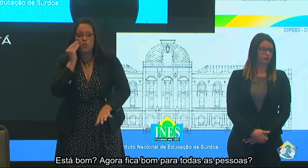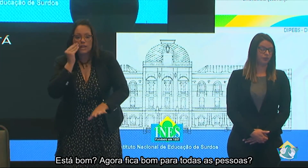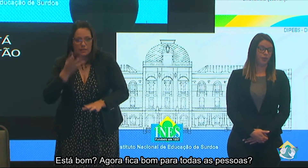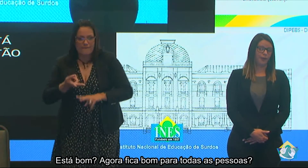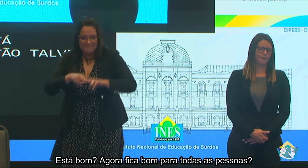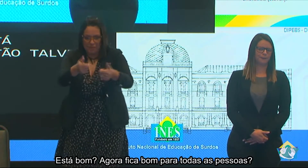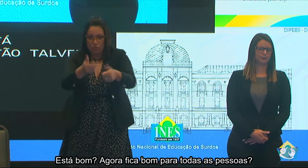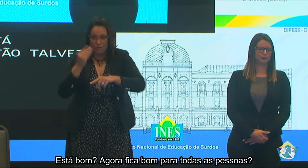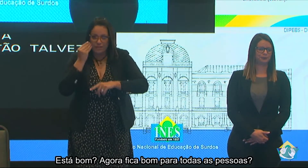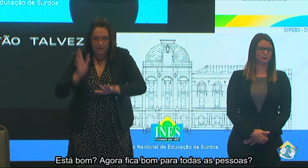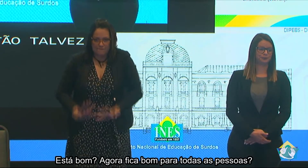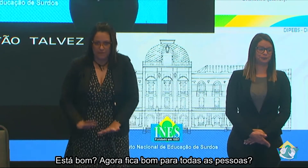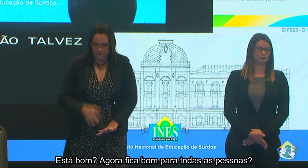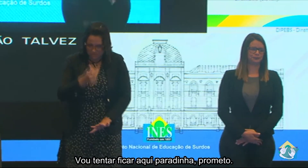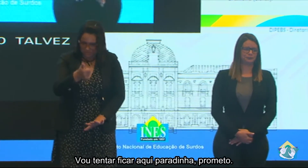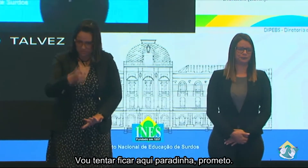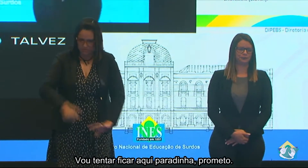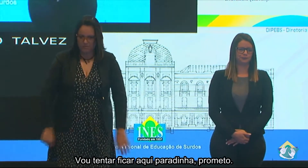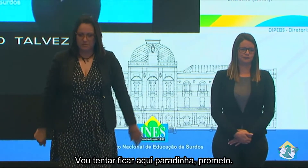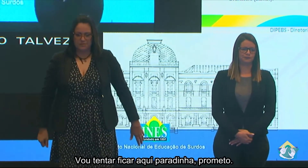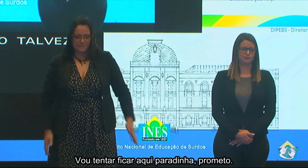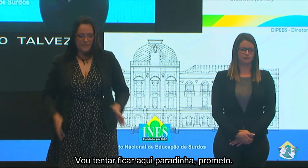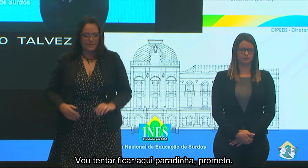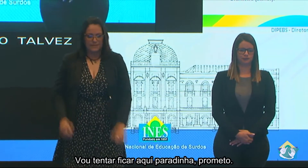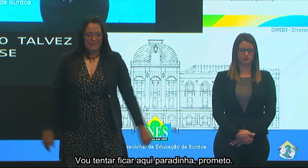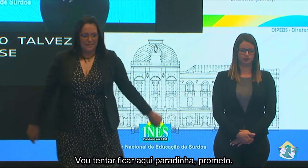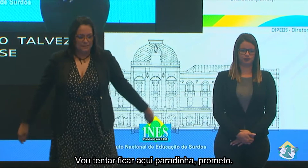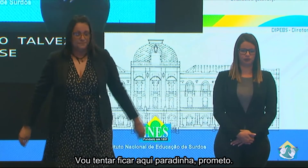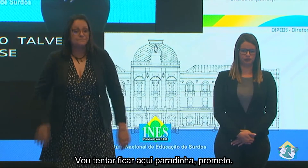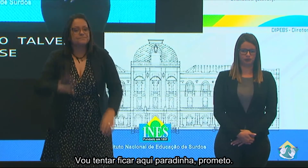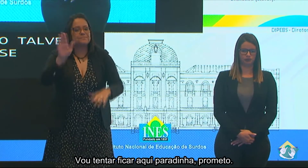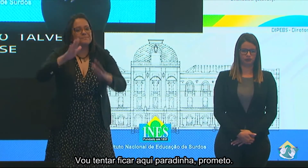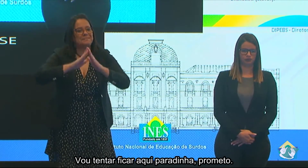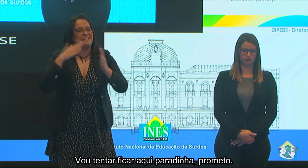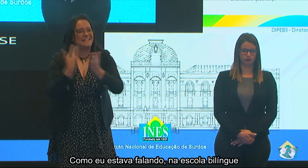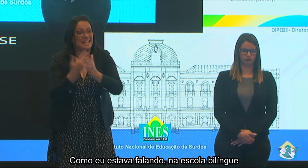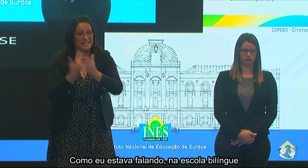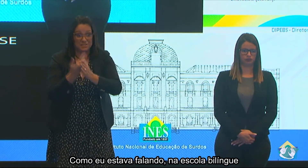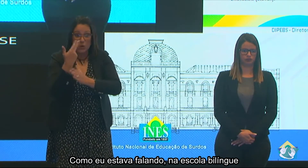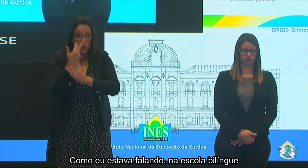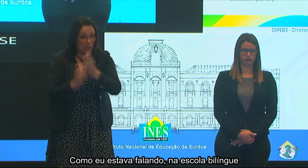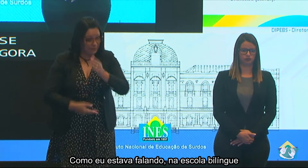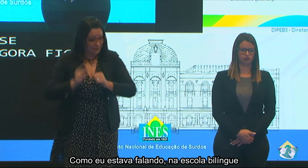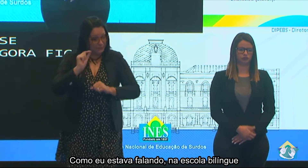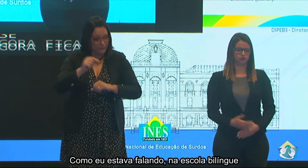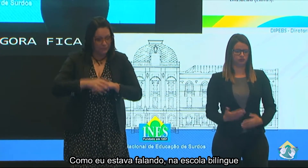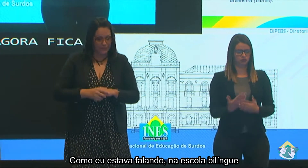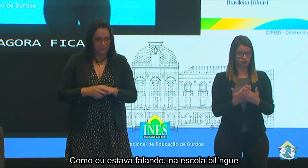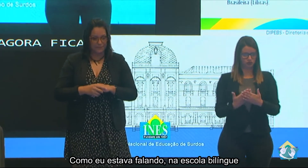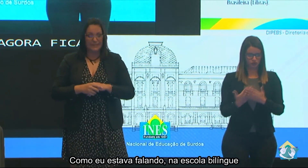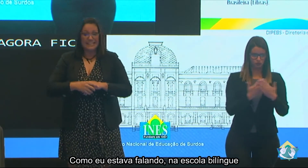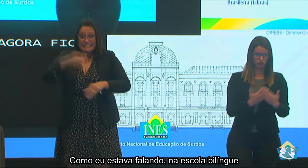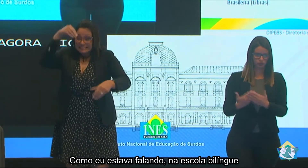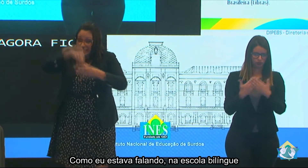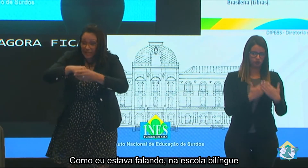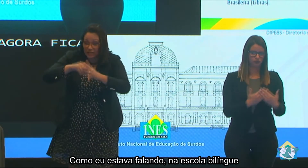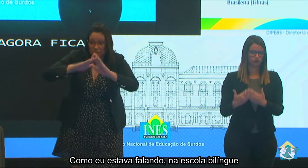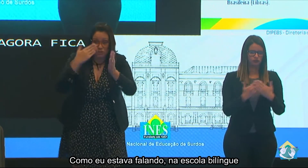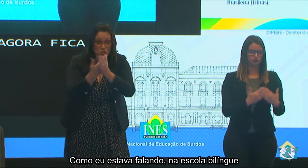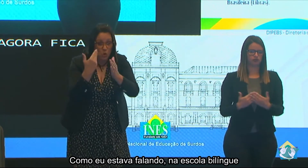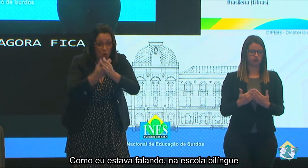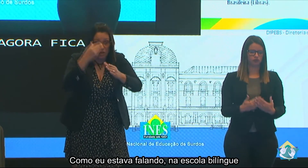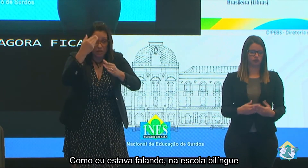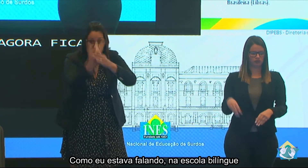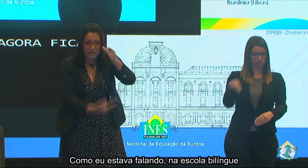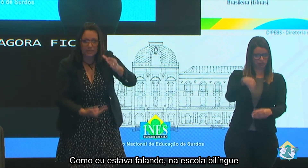bom para todas as pessoas. Eu vou tentar ficar aqui paradinha, tá? Prometo. Como eu estava falando,